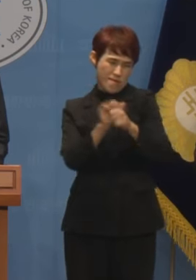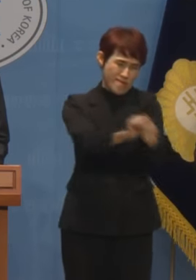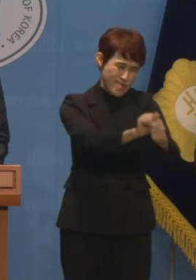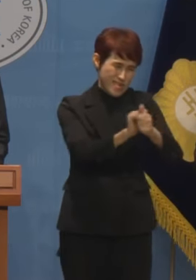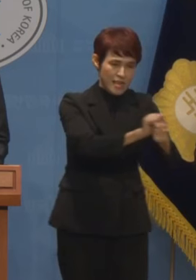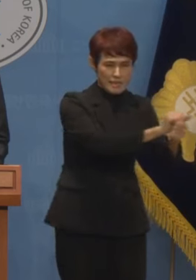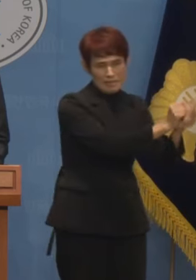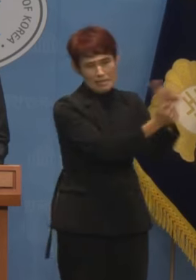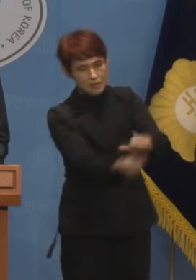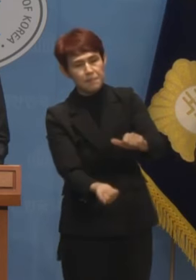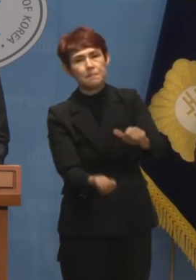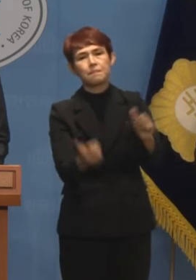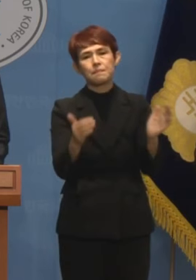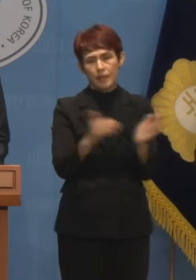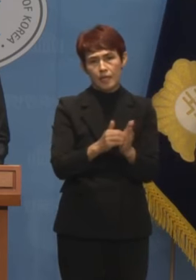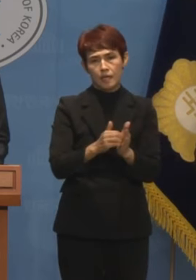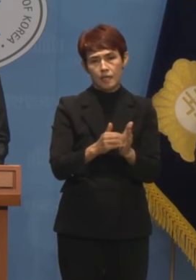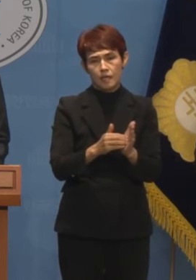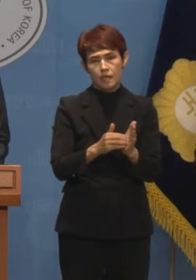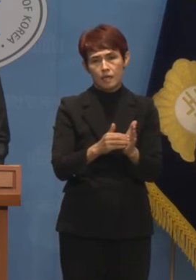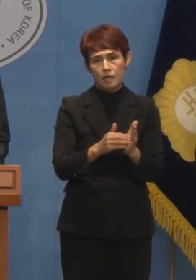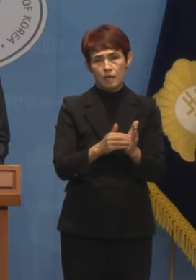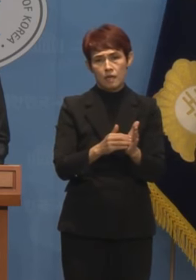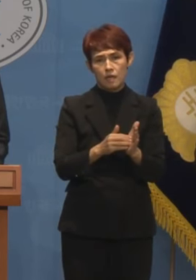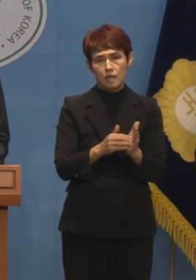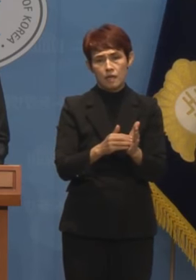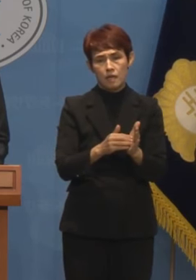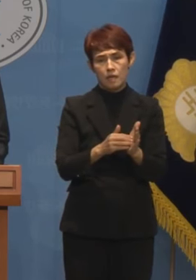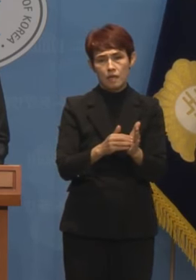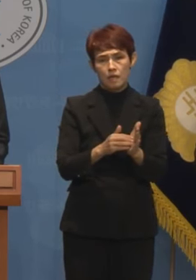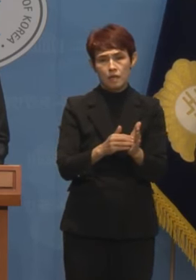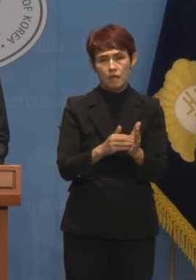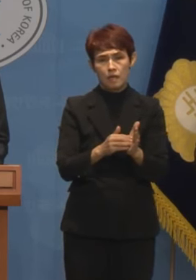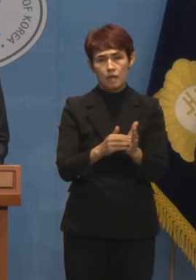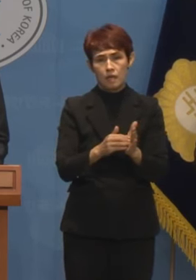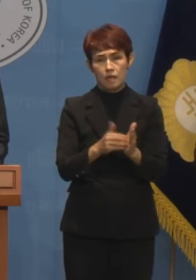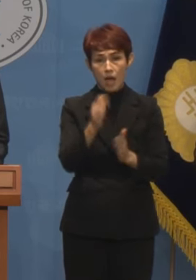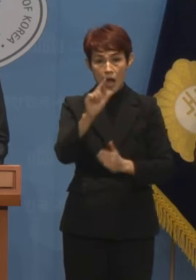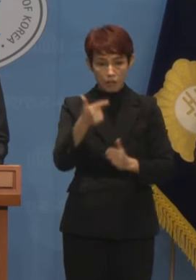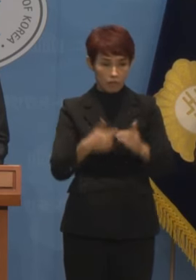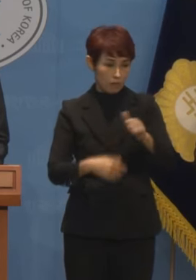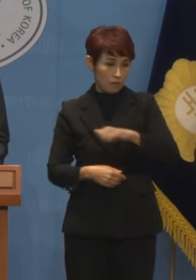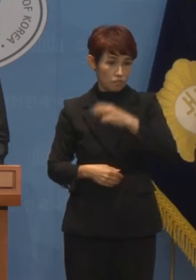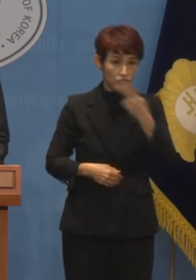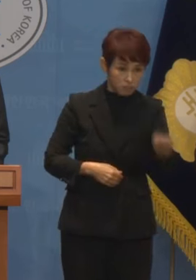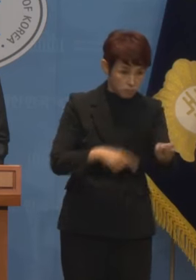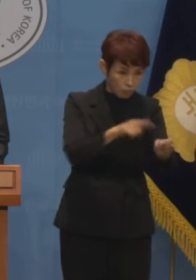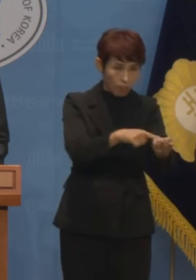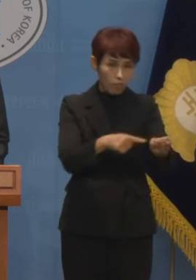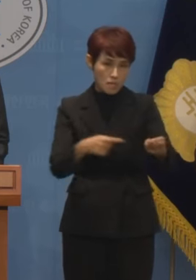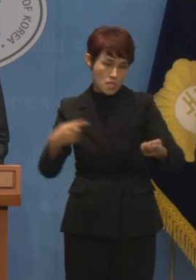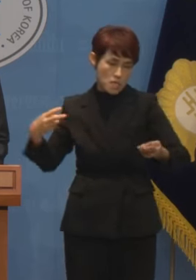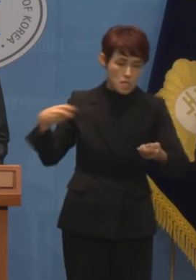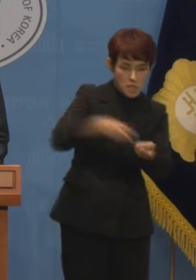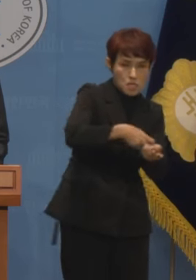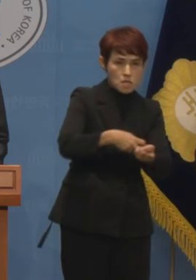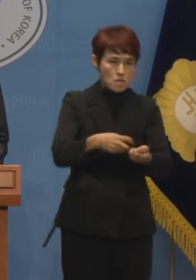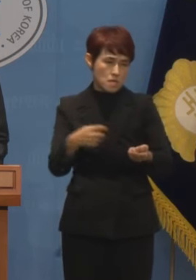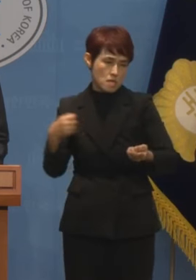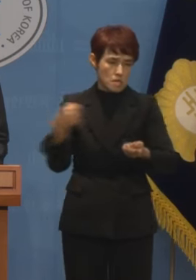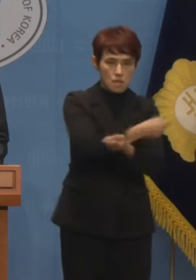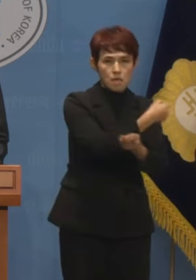끌어 넘어뜨리고 넘어져 있는 상태의 한창민 의원을 무릎으로 가격하거나 방패를 사용하는